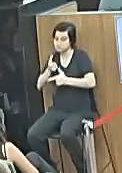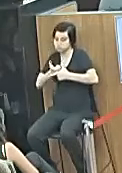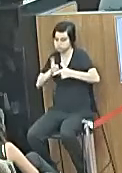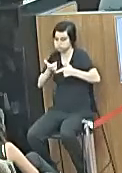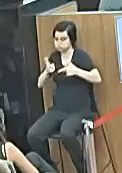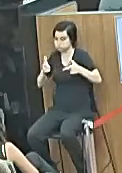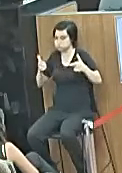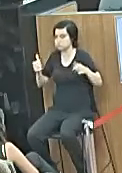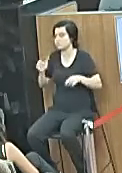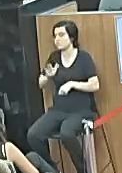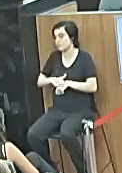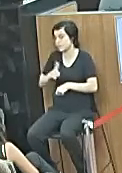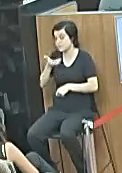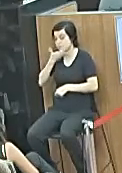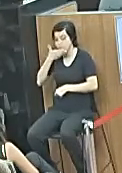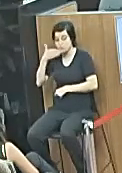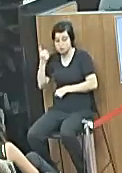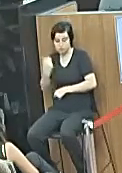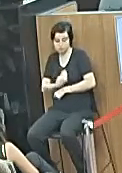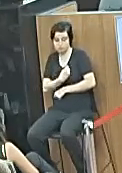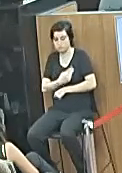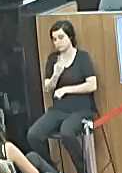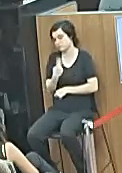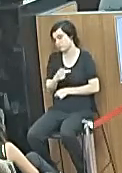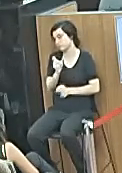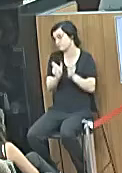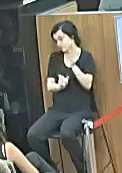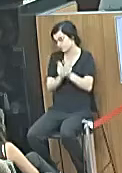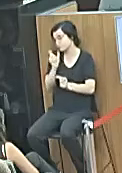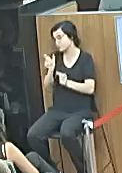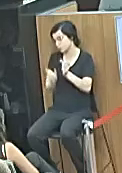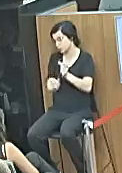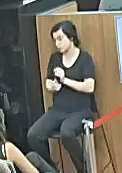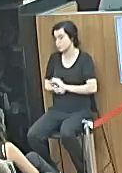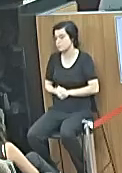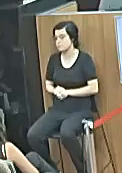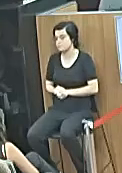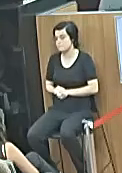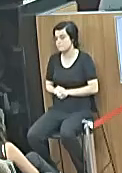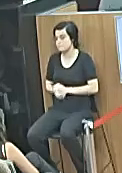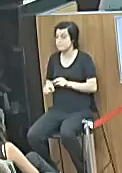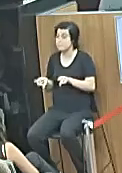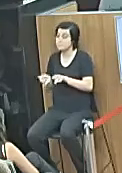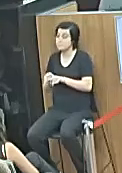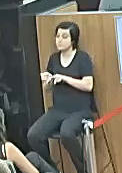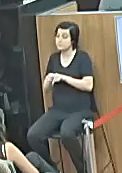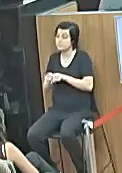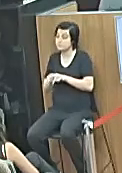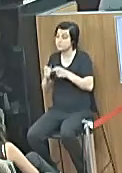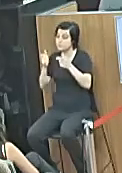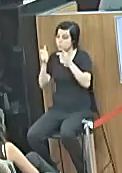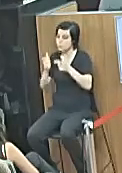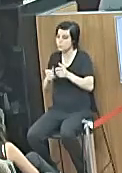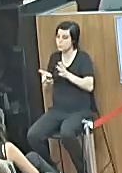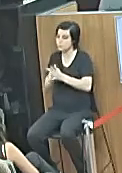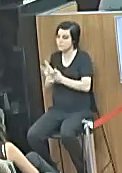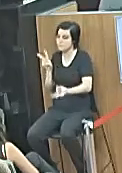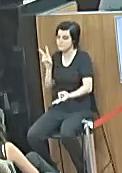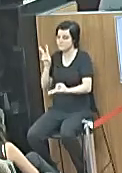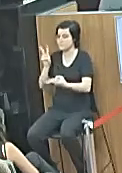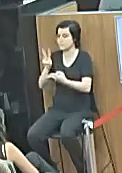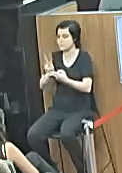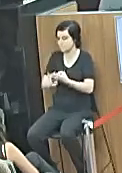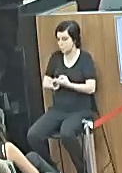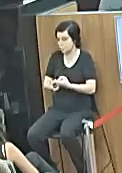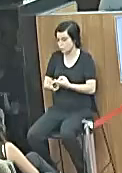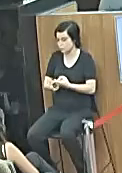de vida das pessoas incluir os egressos do sistema prisional nos no escopo da